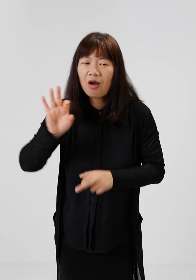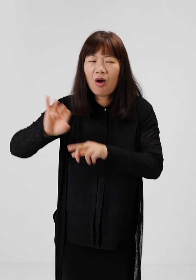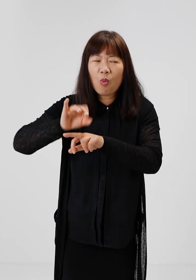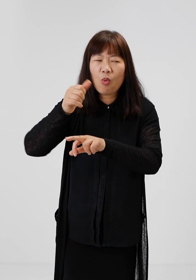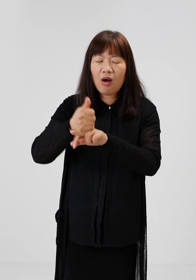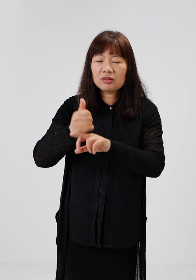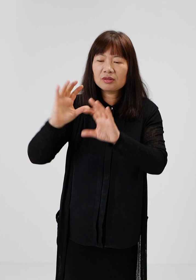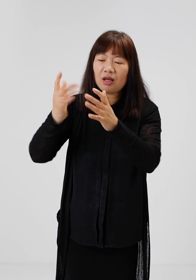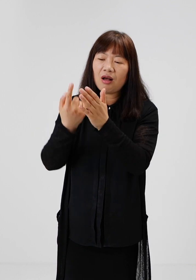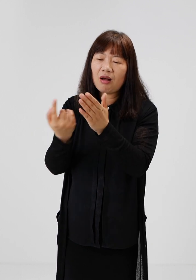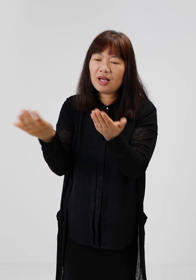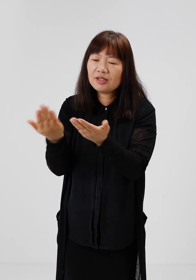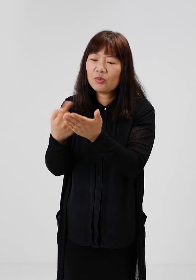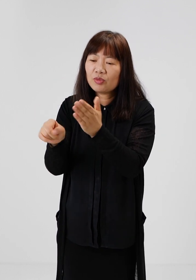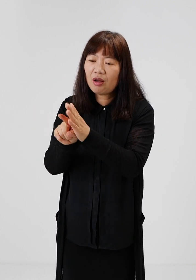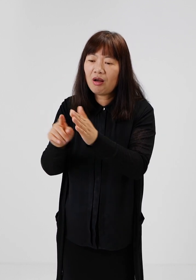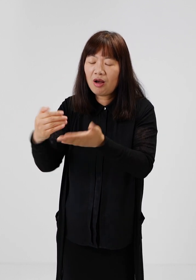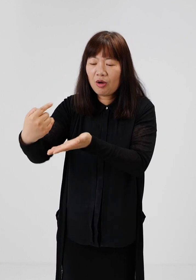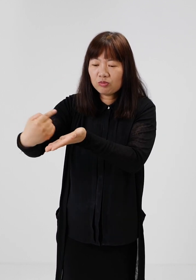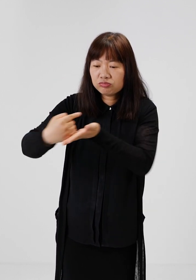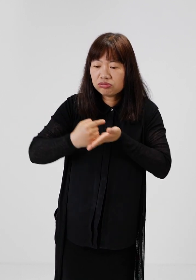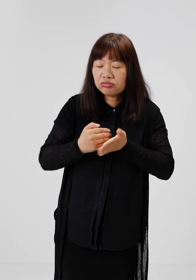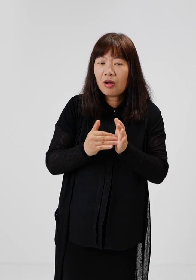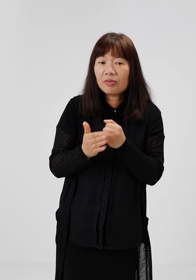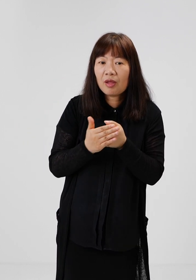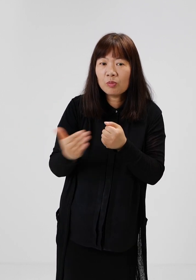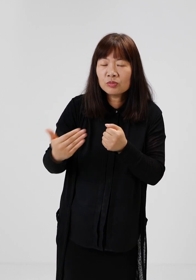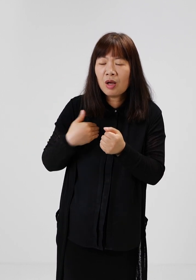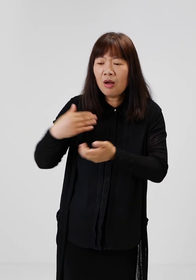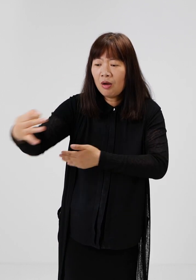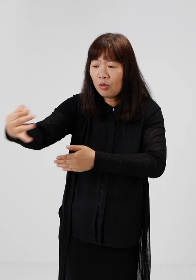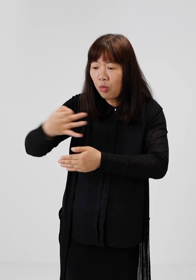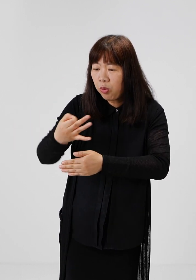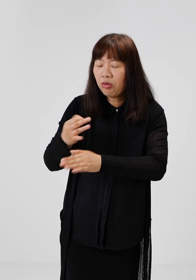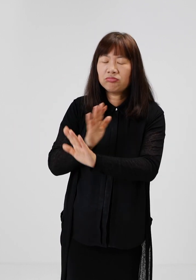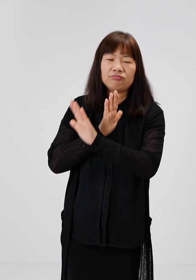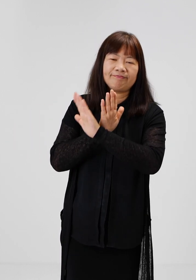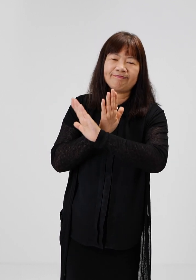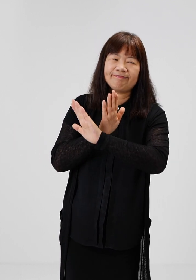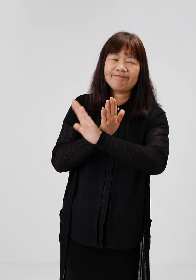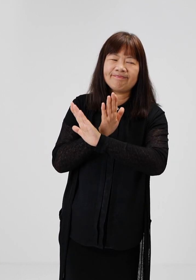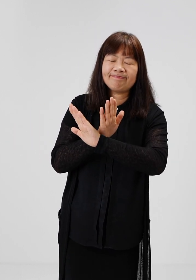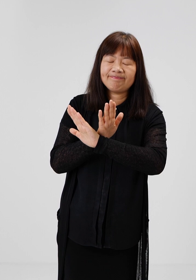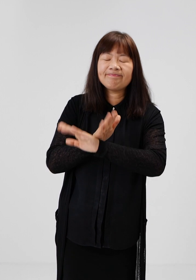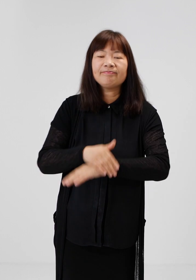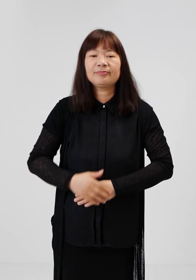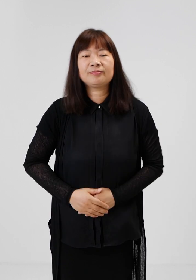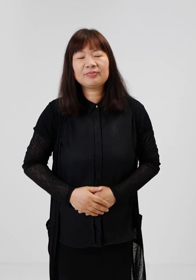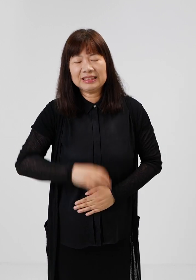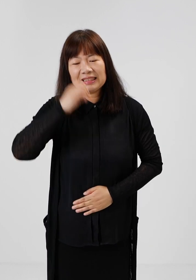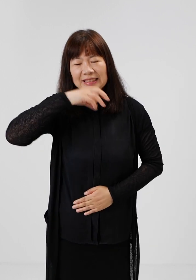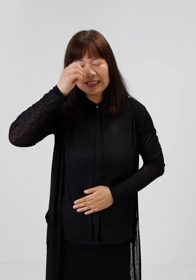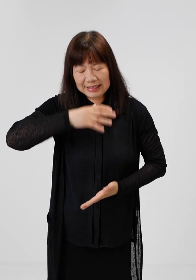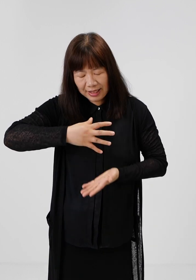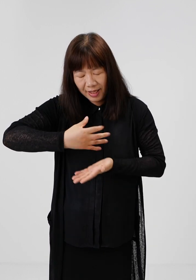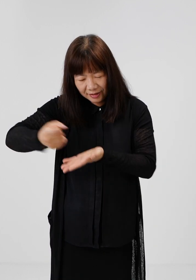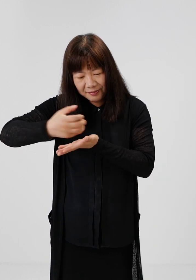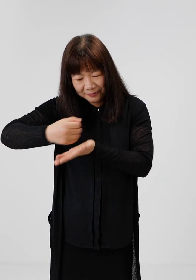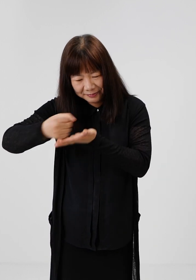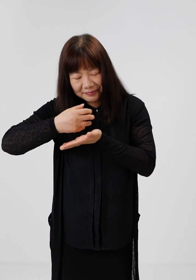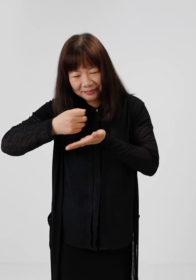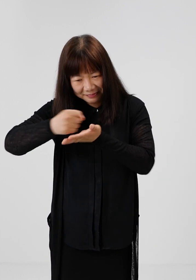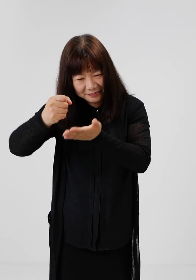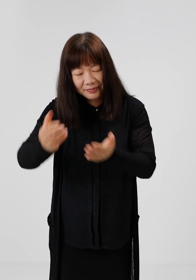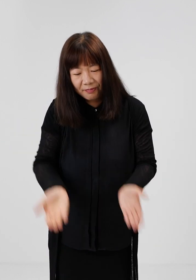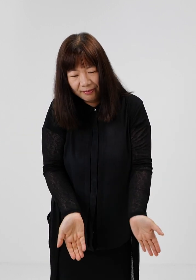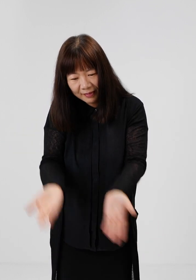왕이 나라 일을 위해서 제게 요구하는 건데 내가 이거 돈을 어떻게 받습니까? 아이 그러면 안 됩니다. 그냥 가져. 다